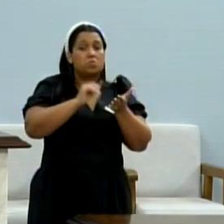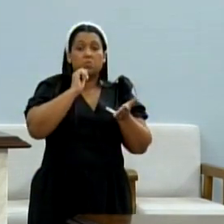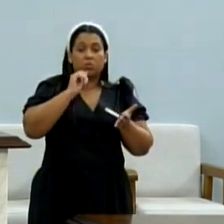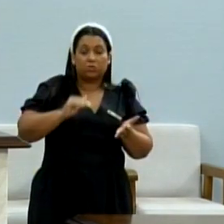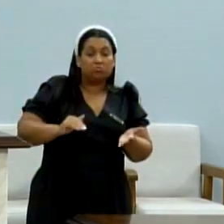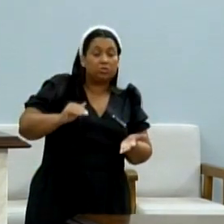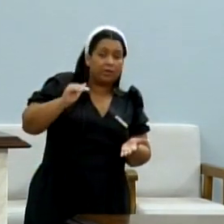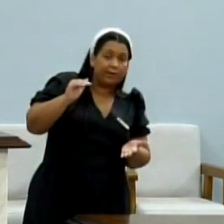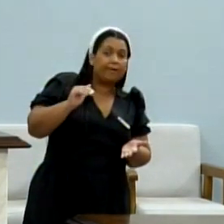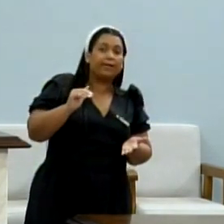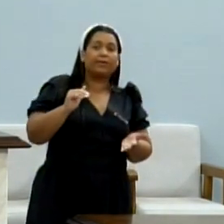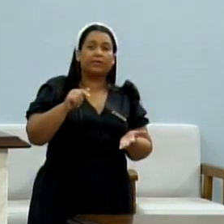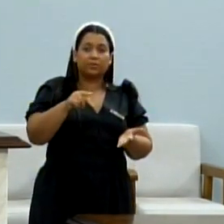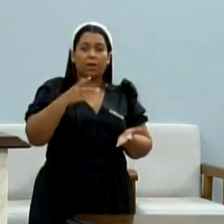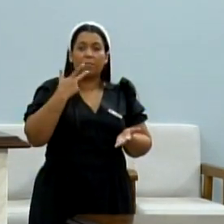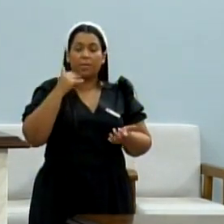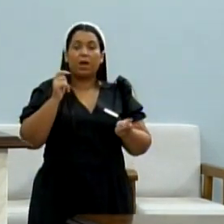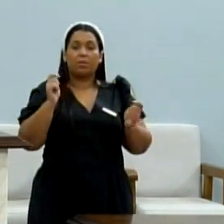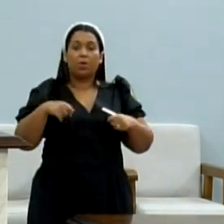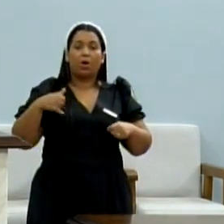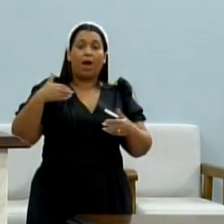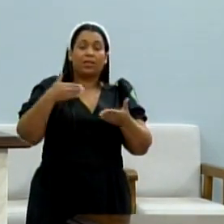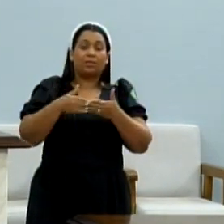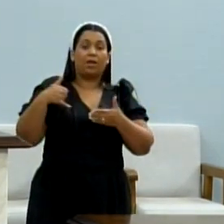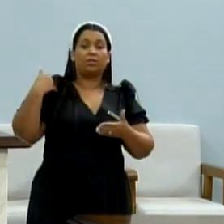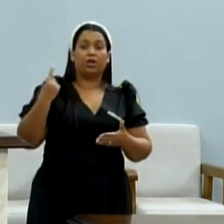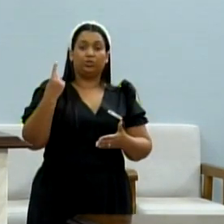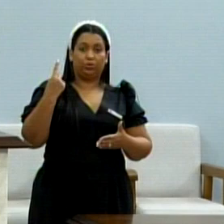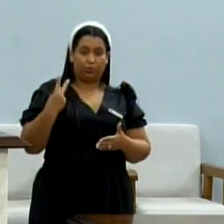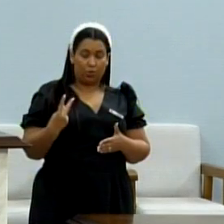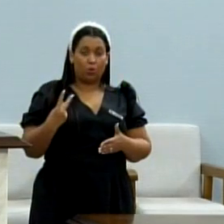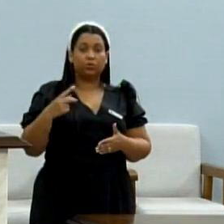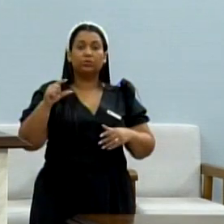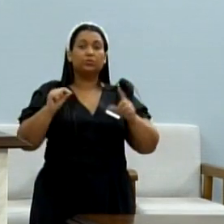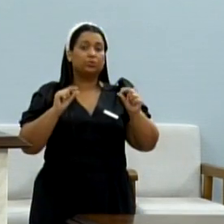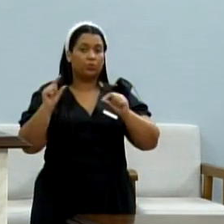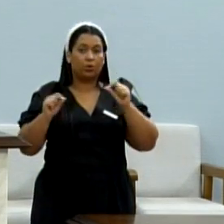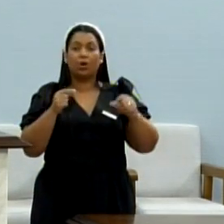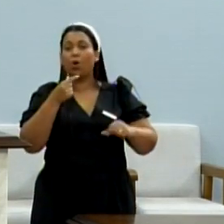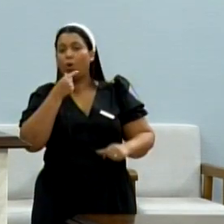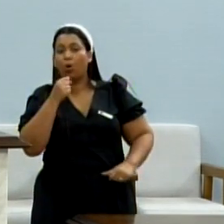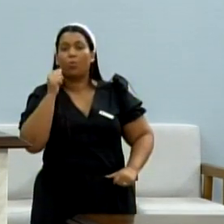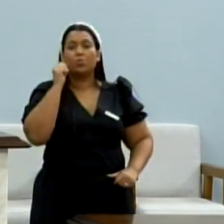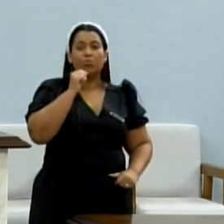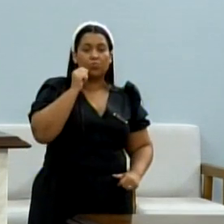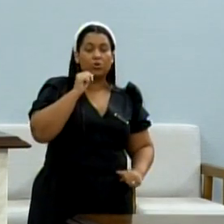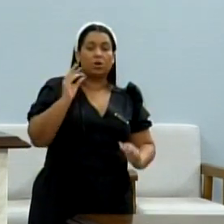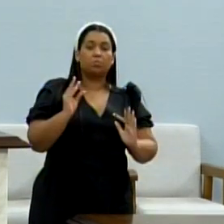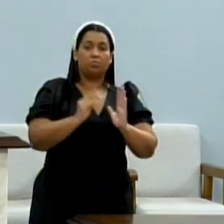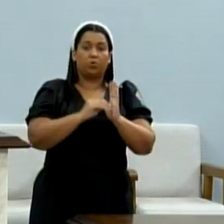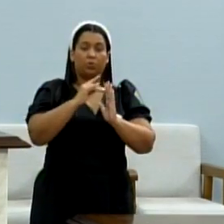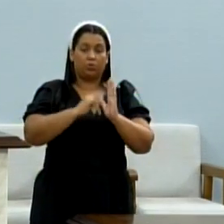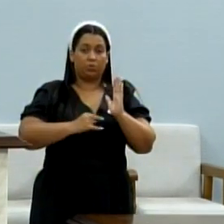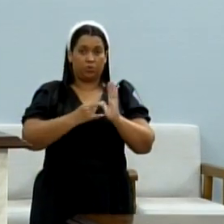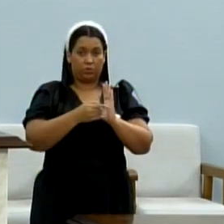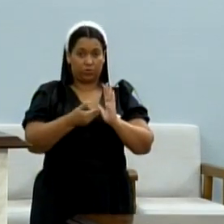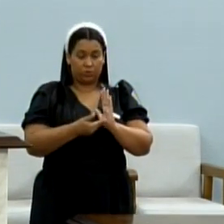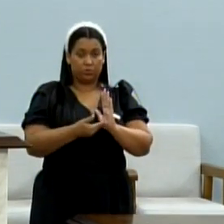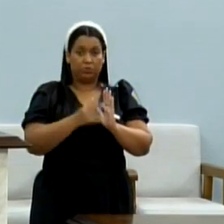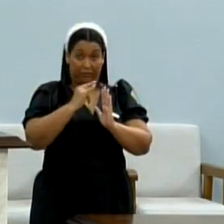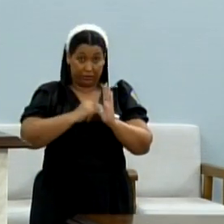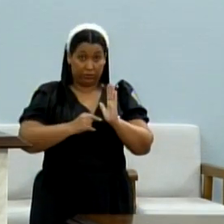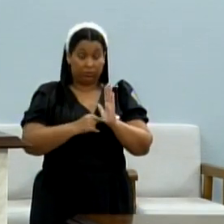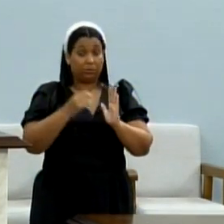pouquinho. E aí os pais podem, até os 12 anos de idade, escolher o gênero ali do registro. Isso faz com que evite